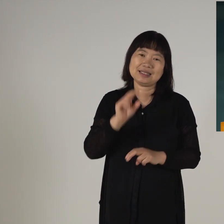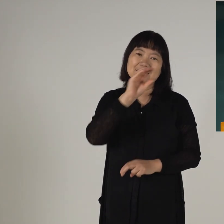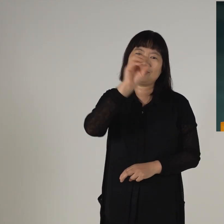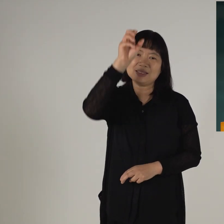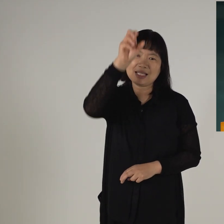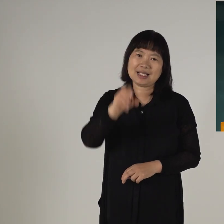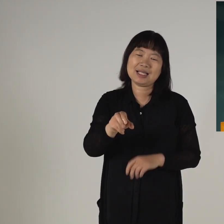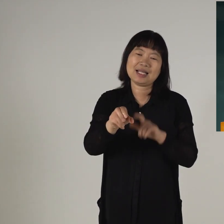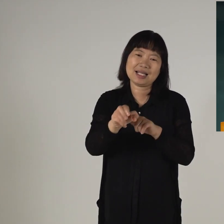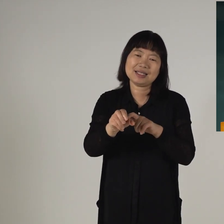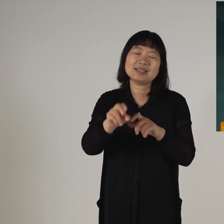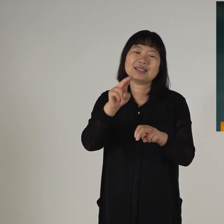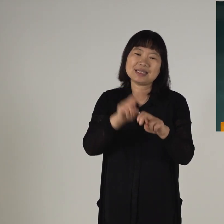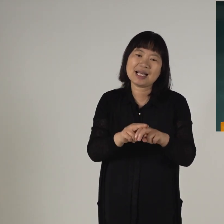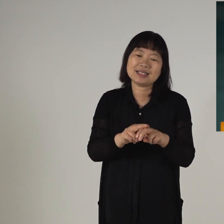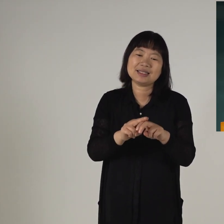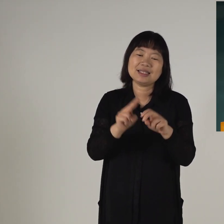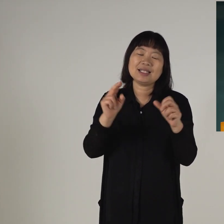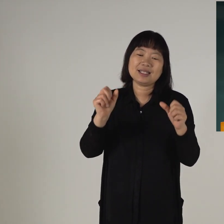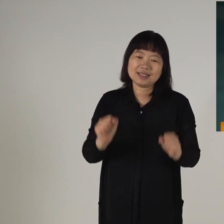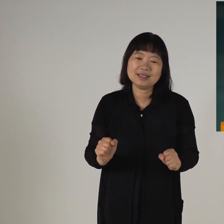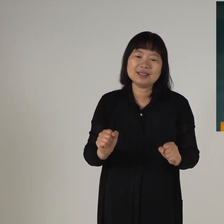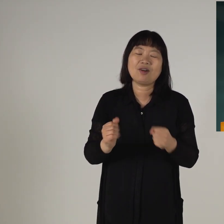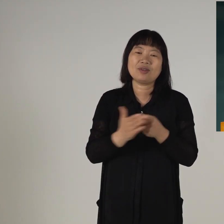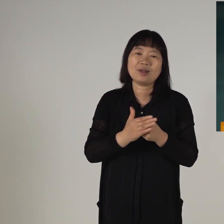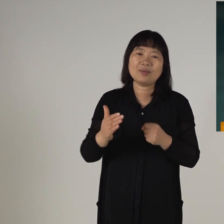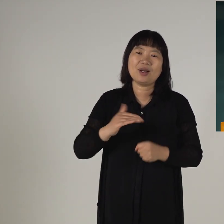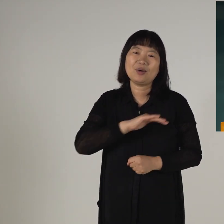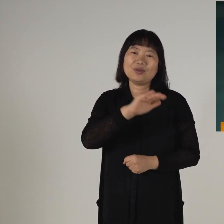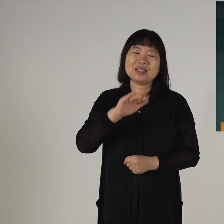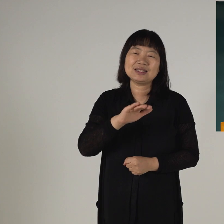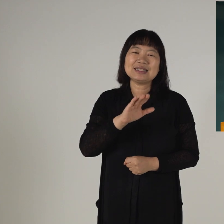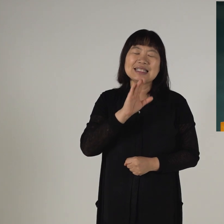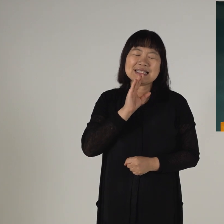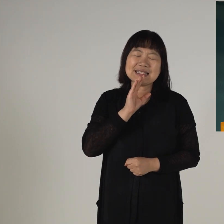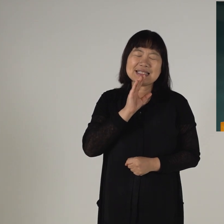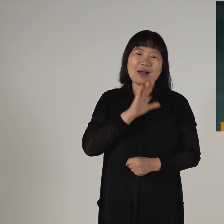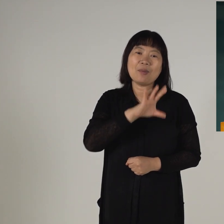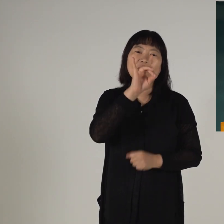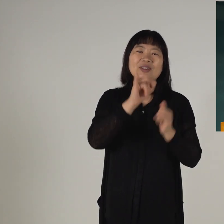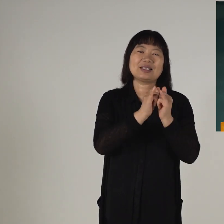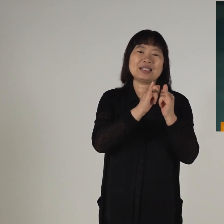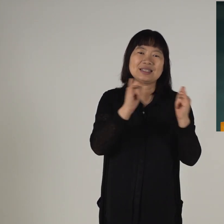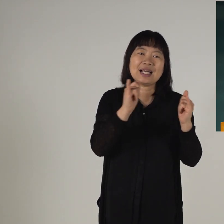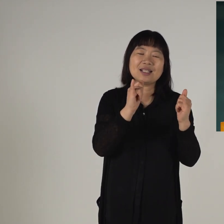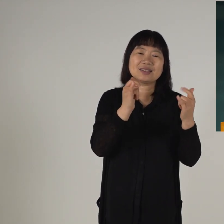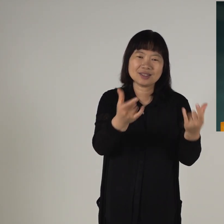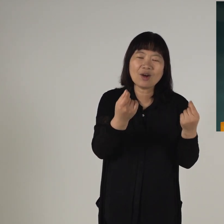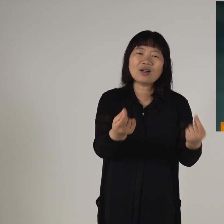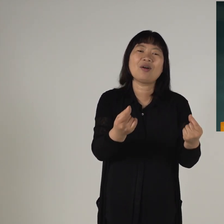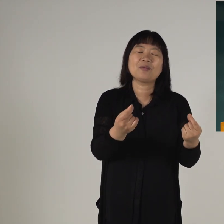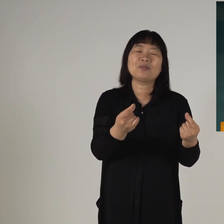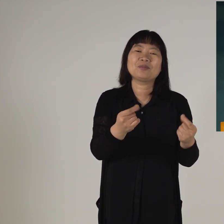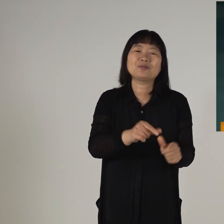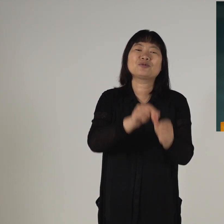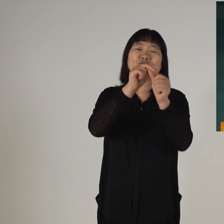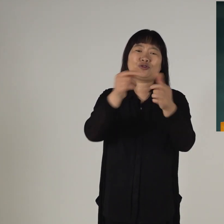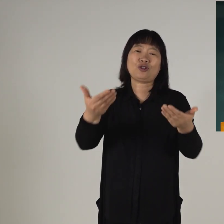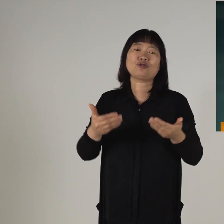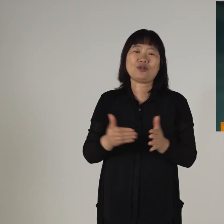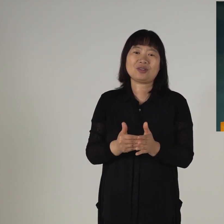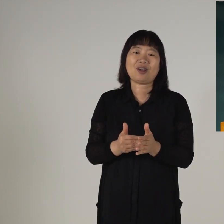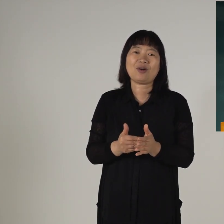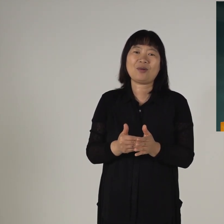제일 나중된 자와 같이 되셔서 우리를 먼저 된 자처럼 올리신 거예요. 그 십자가 옆에